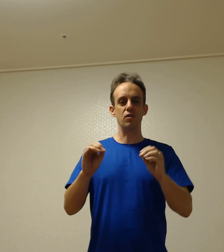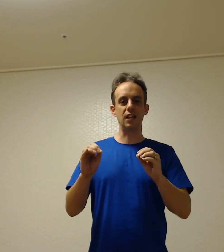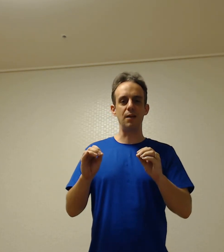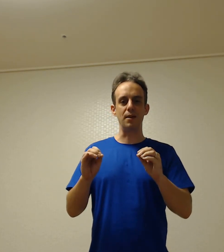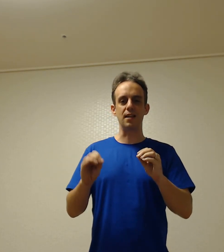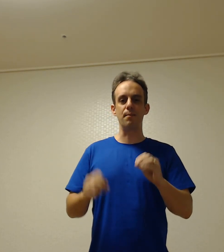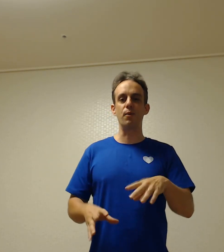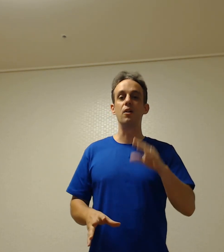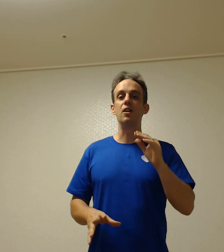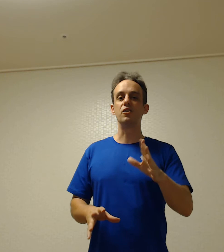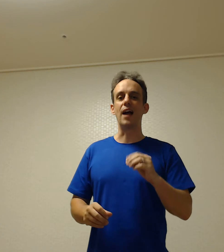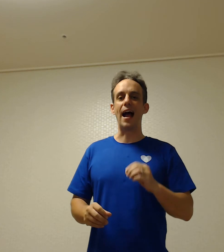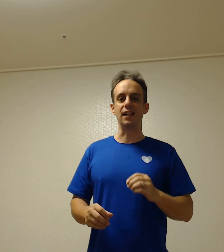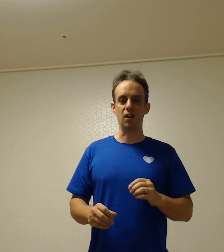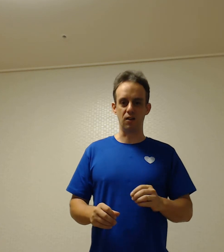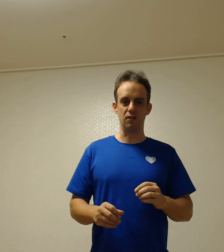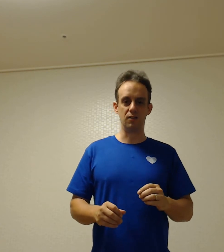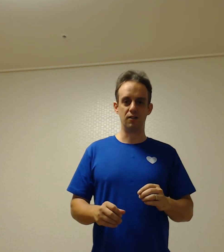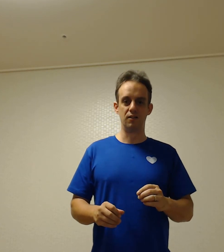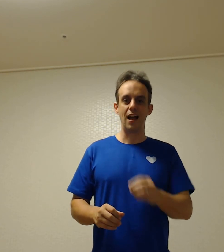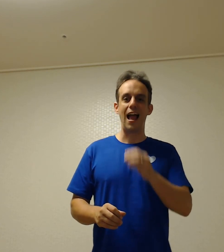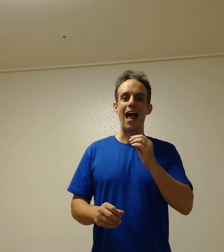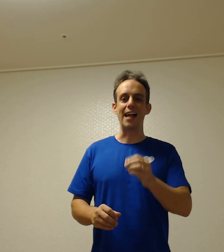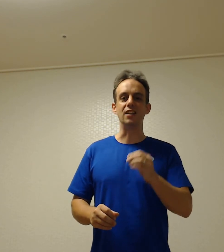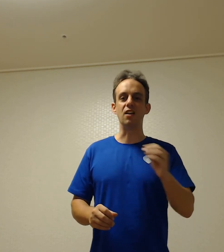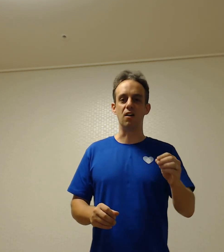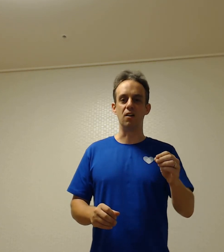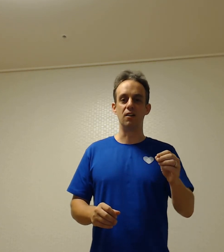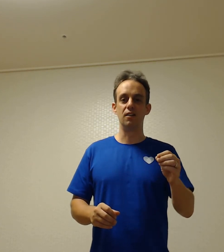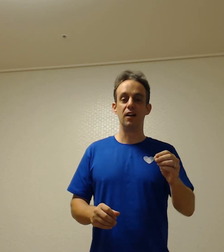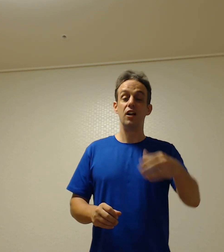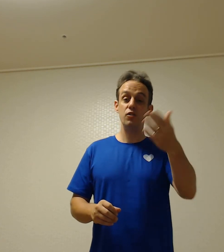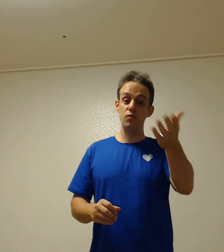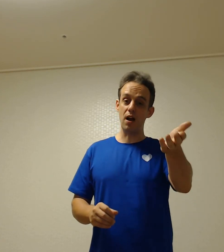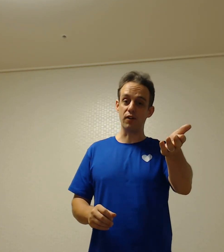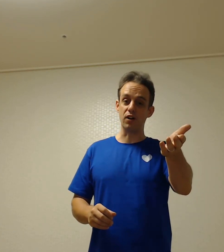keep it simple to 안녕. 안녕. You have a go.